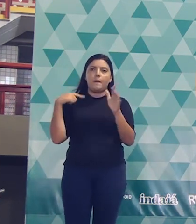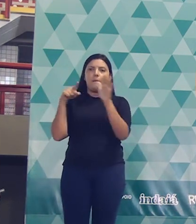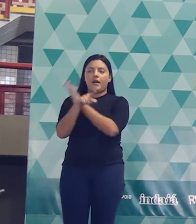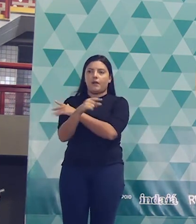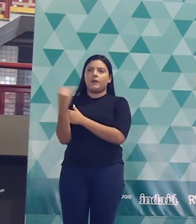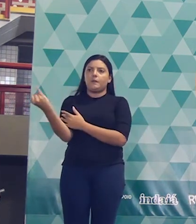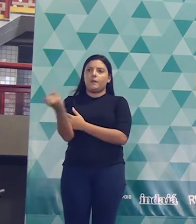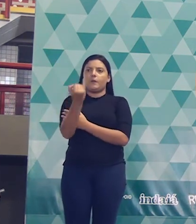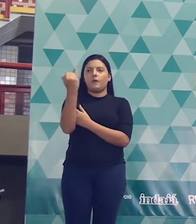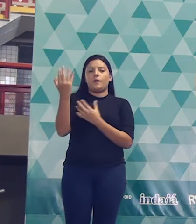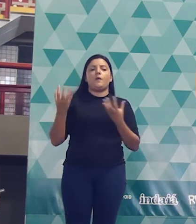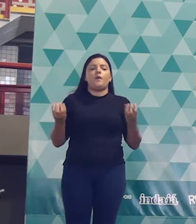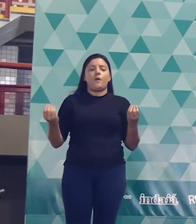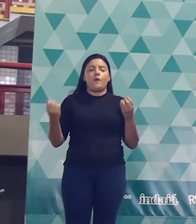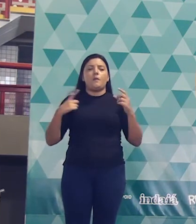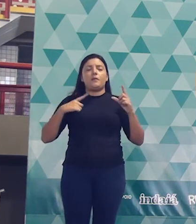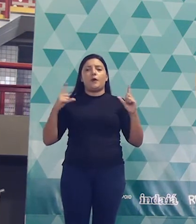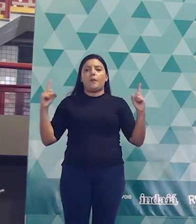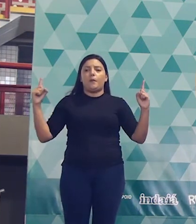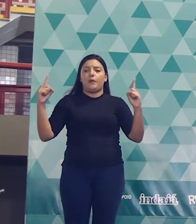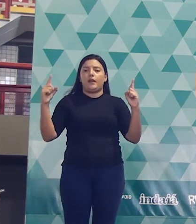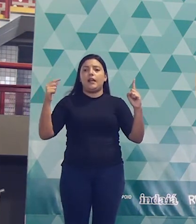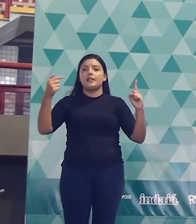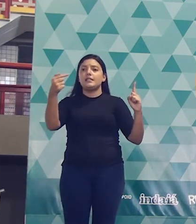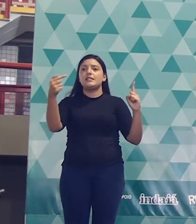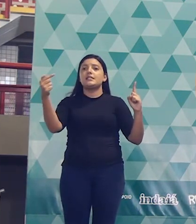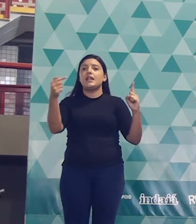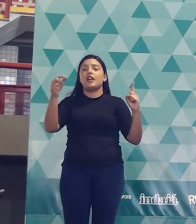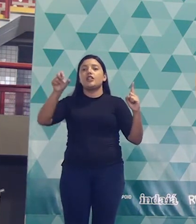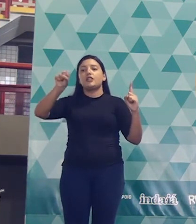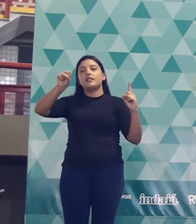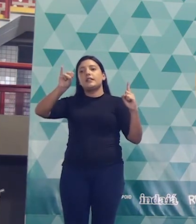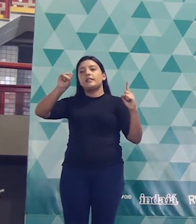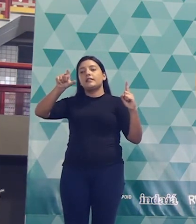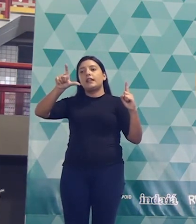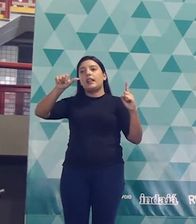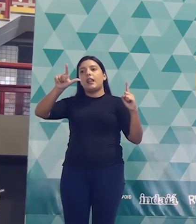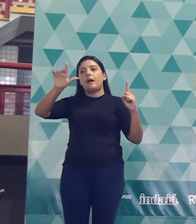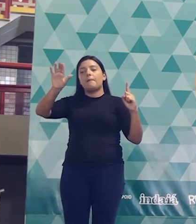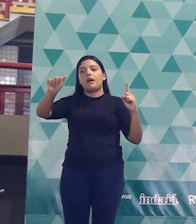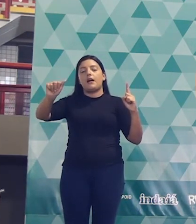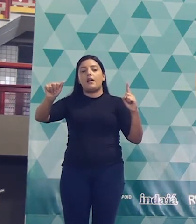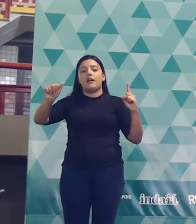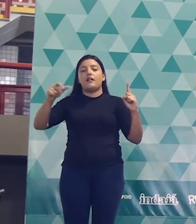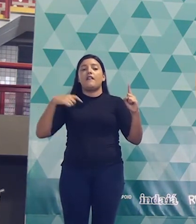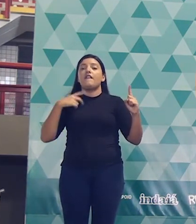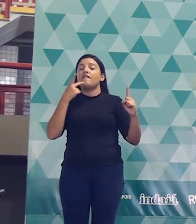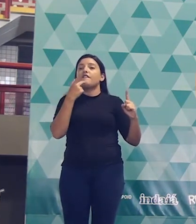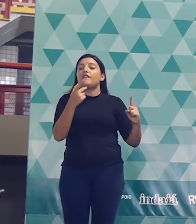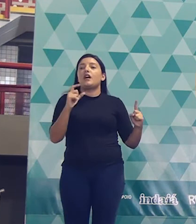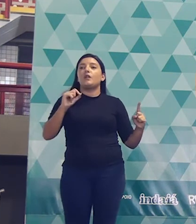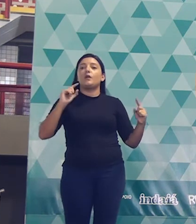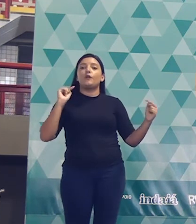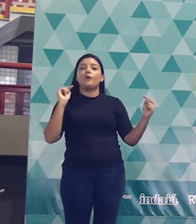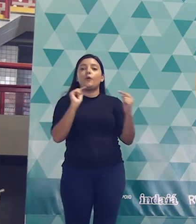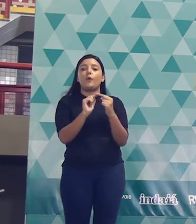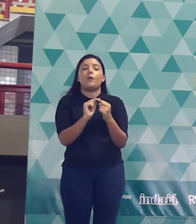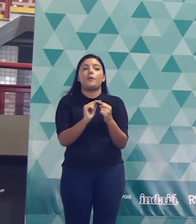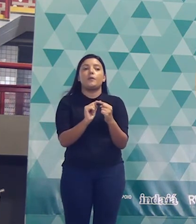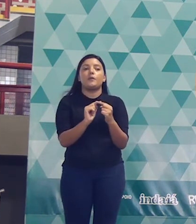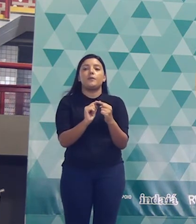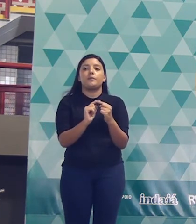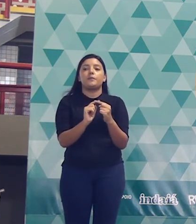importante. Quando um verso tem apenas 7 sílabas métricas, nós dizemos que ocorreu o